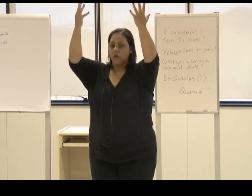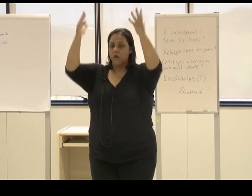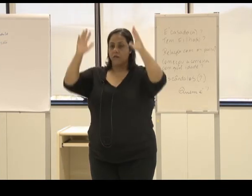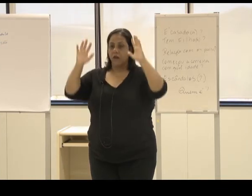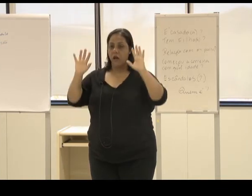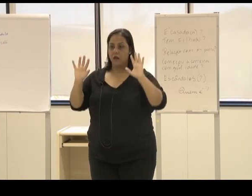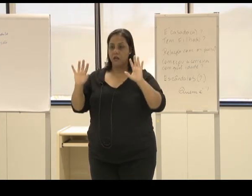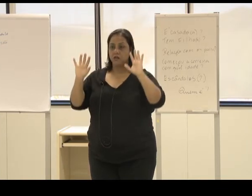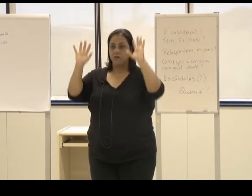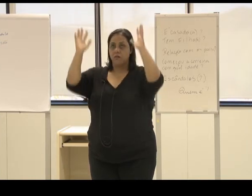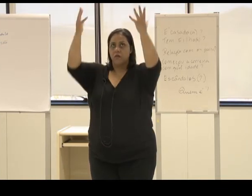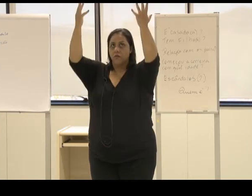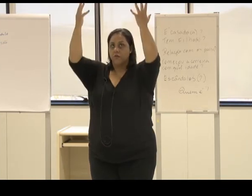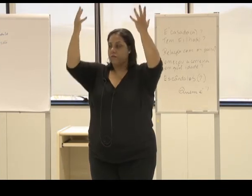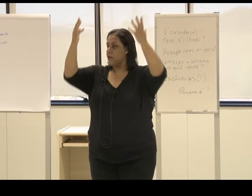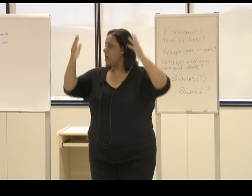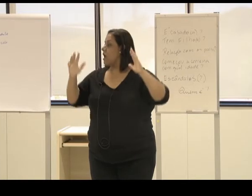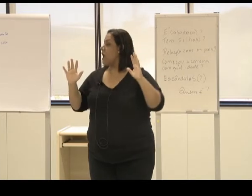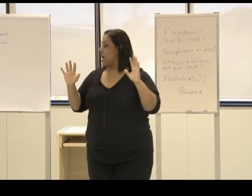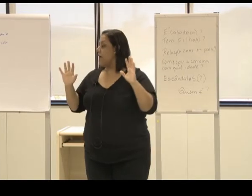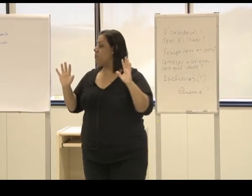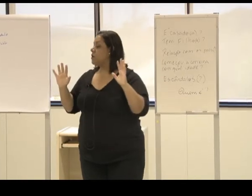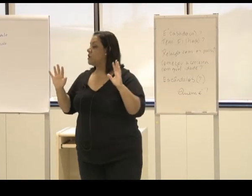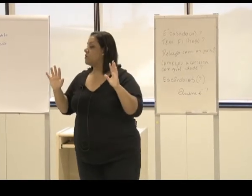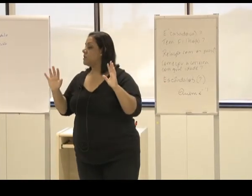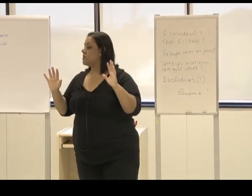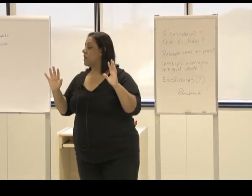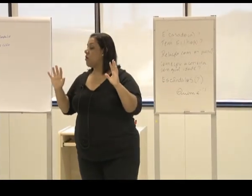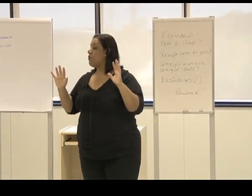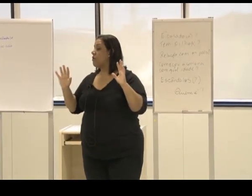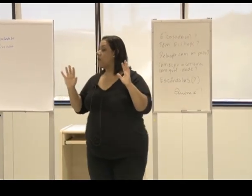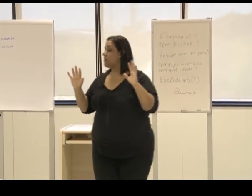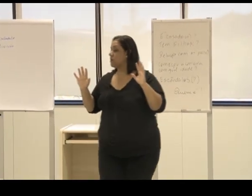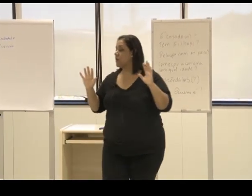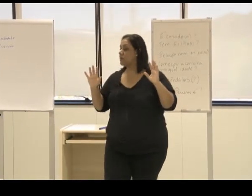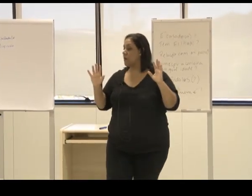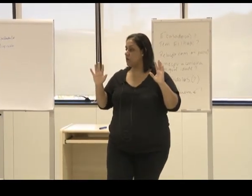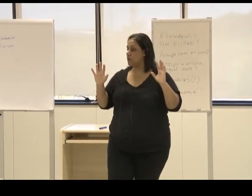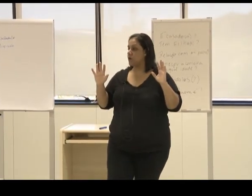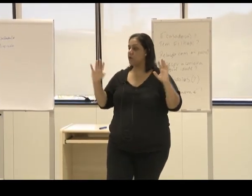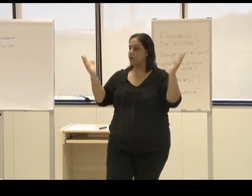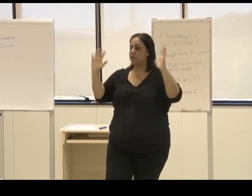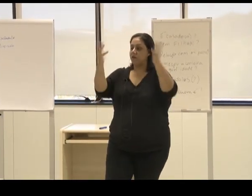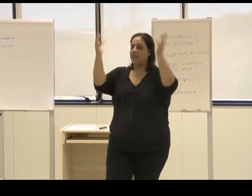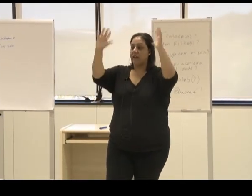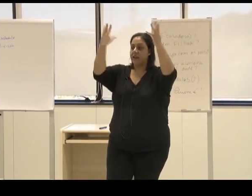tá? Isso é importante vocês verem a configuração das mãos, porque eu tive festa.